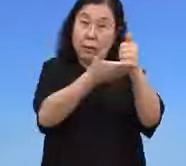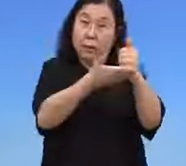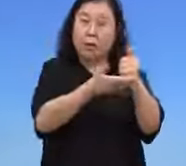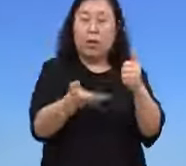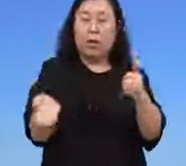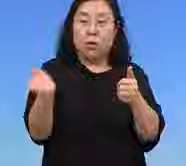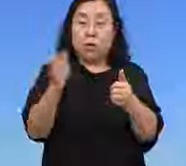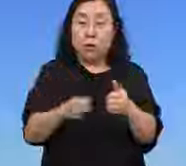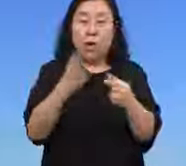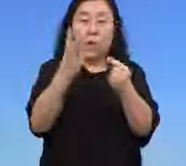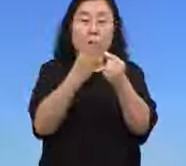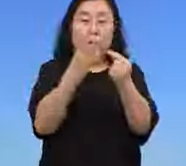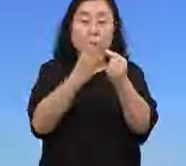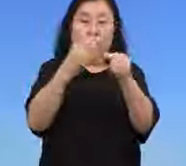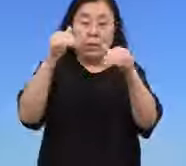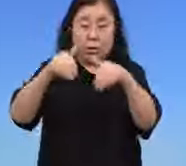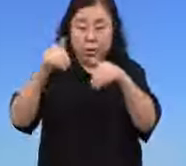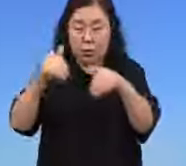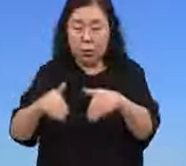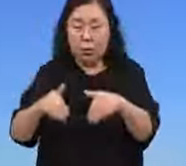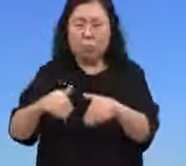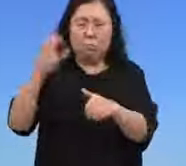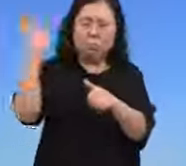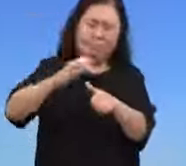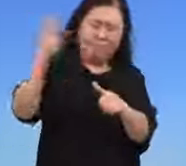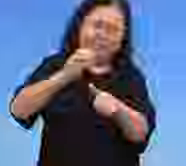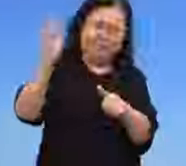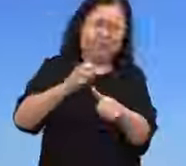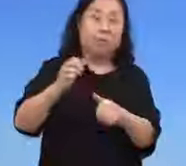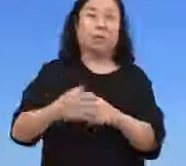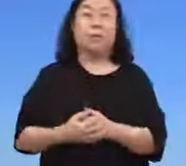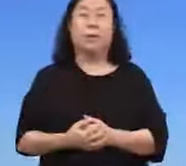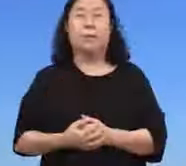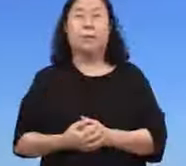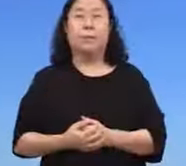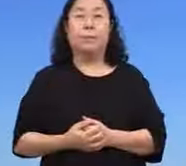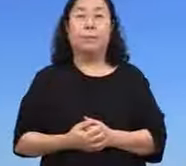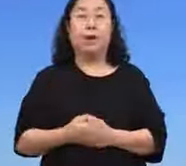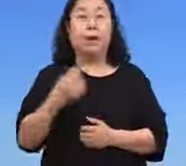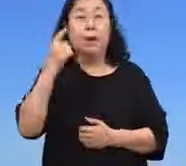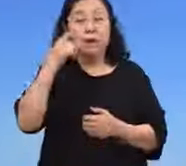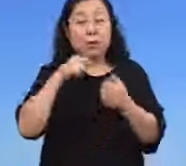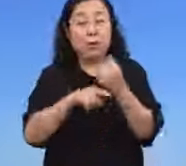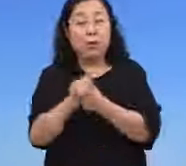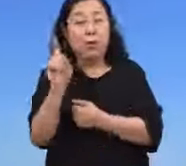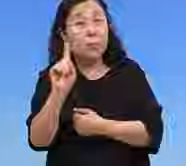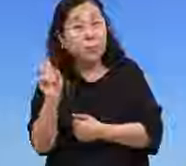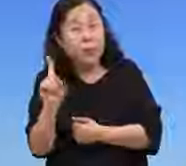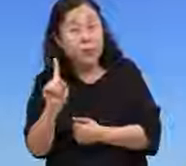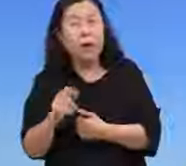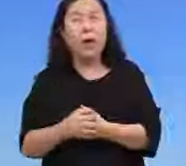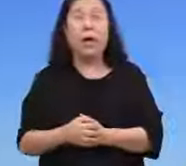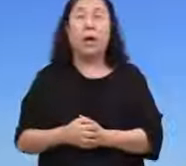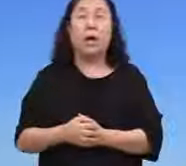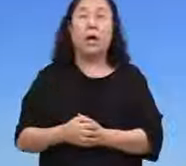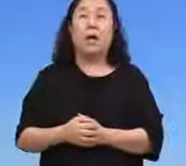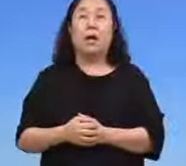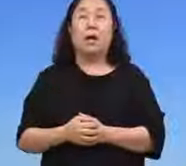여기에 비해서 세 번째 등장하는 종은 엄청난 책망을 받습니다. 그 이유를